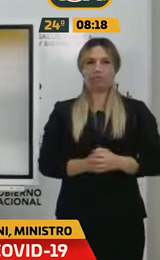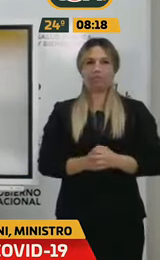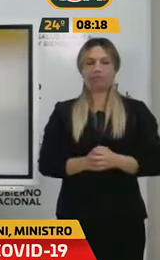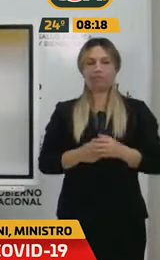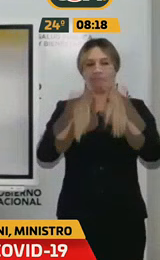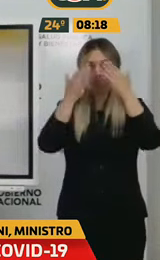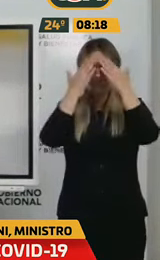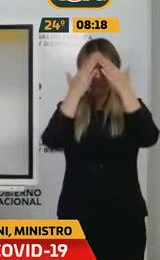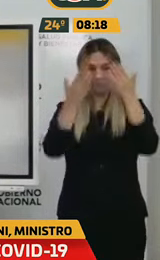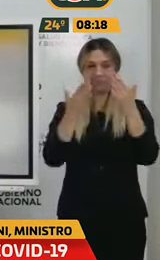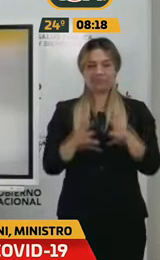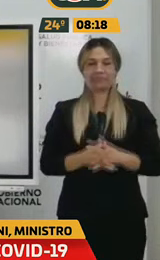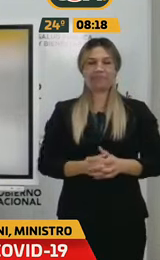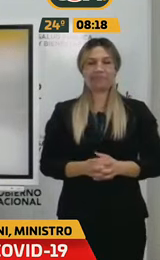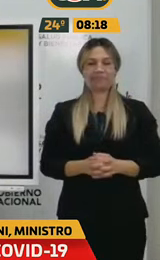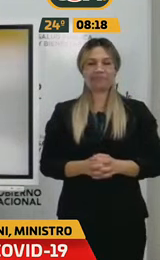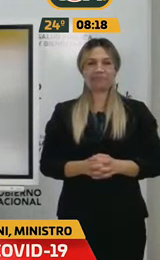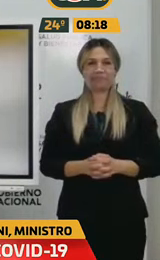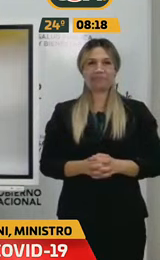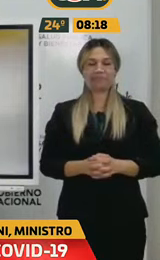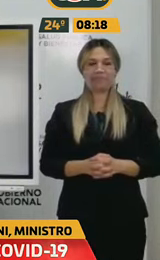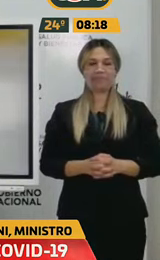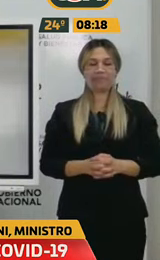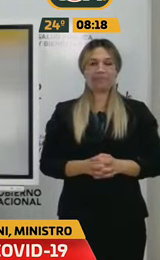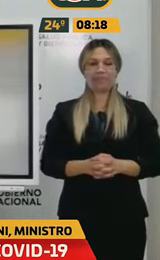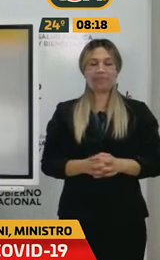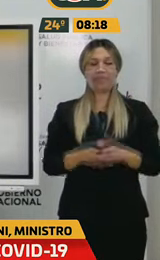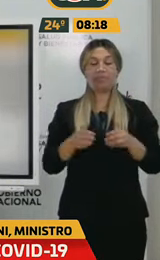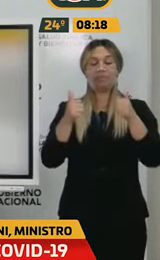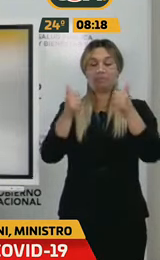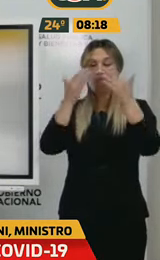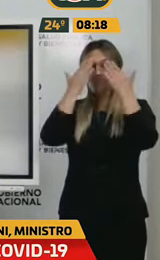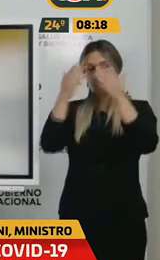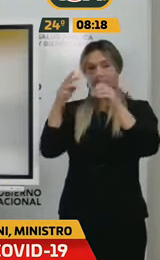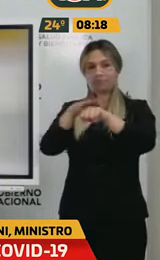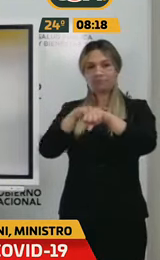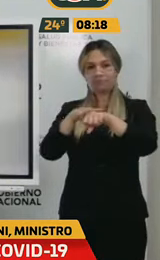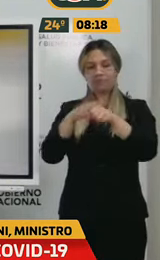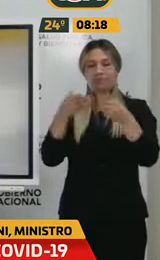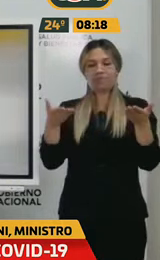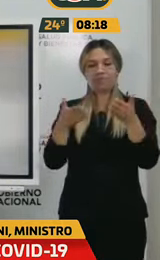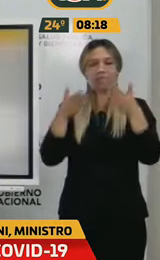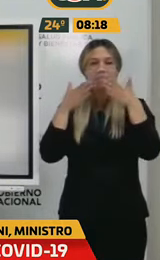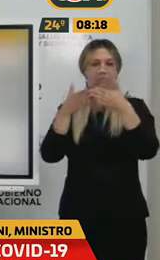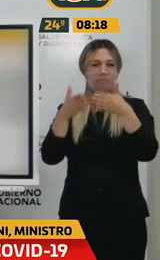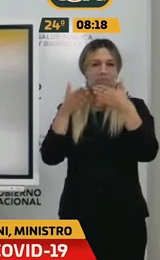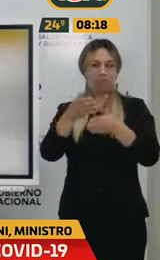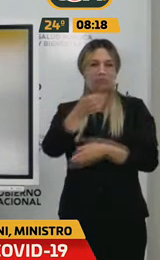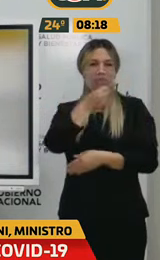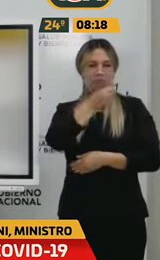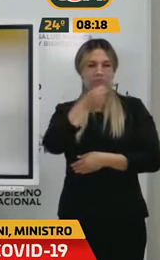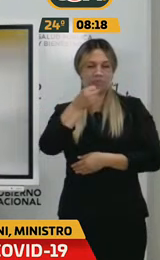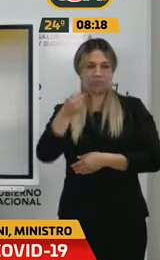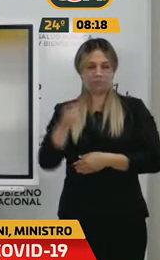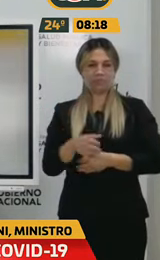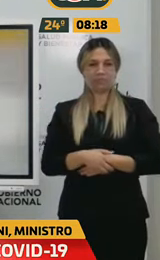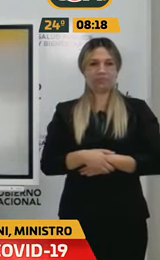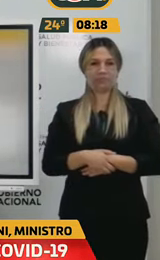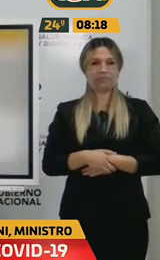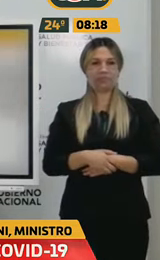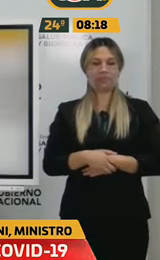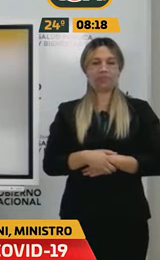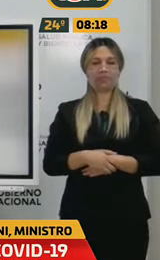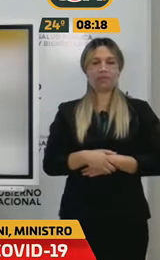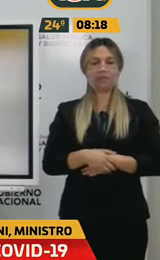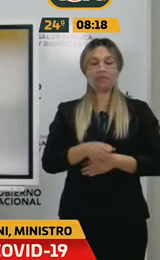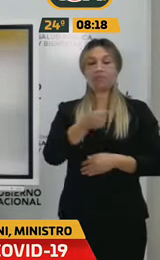Muchas gracias. Muchas gracias, señor ministro. A continuación, las consultas de los medios de comunicación.